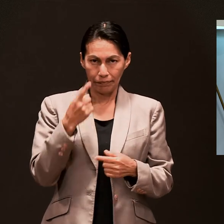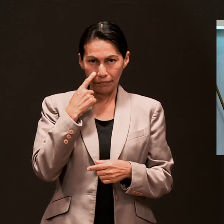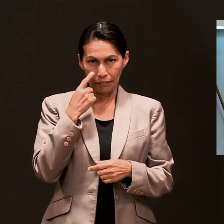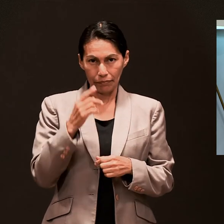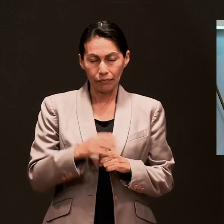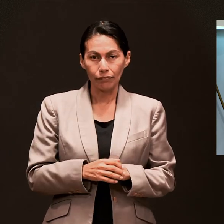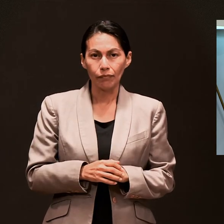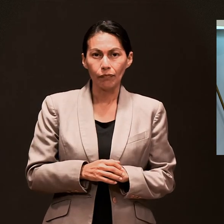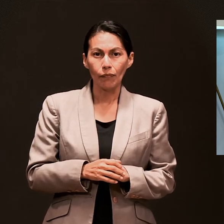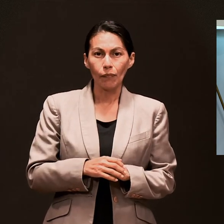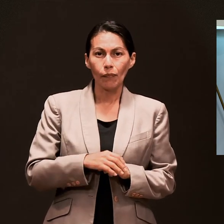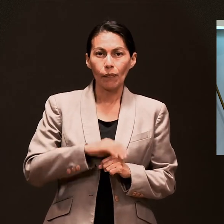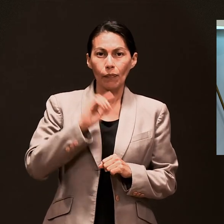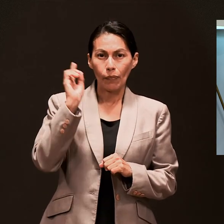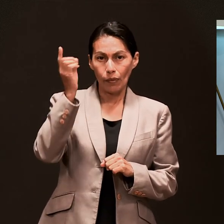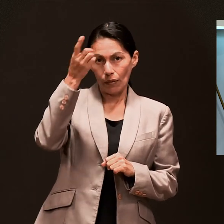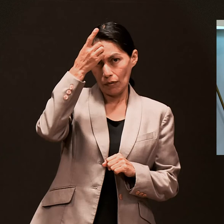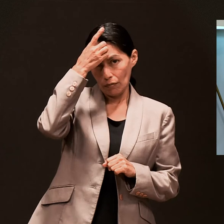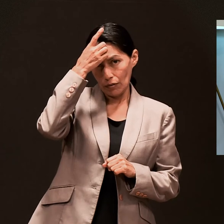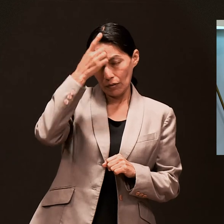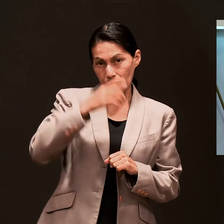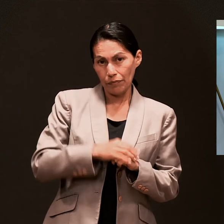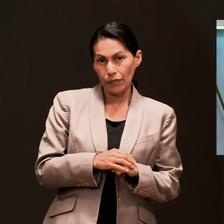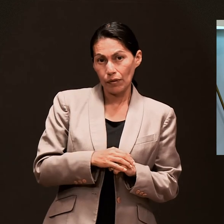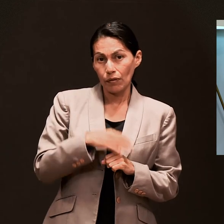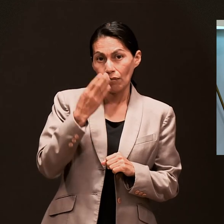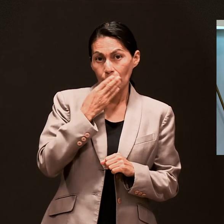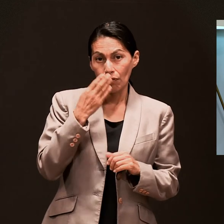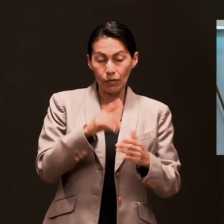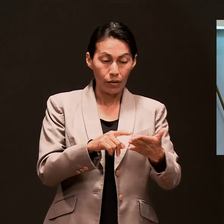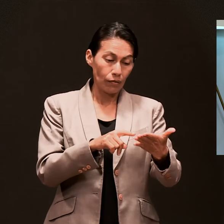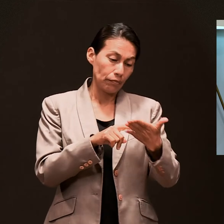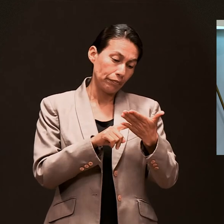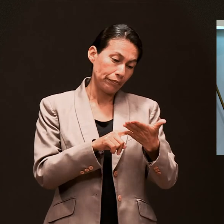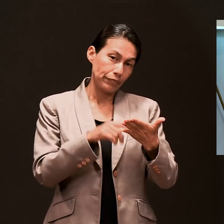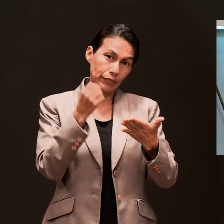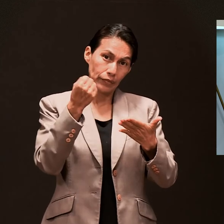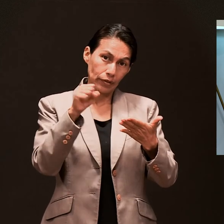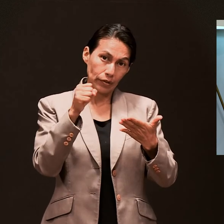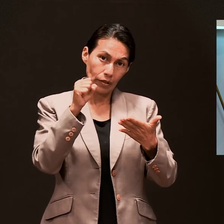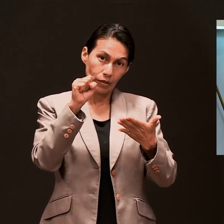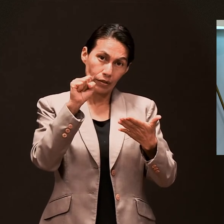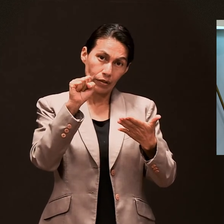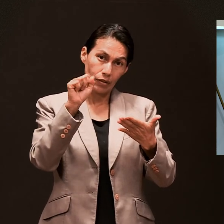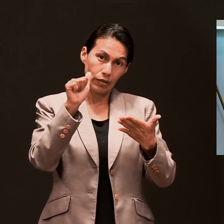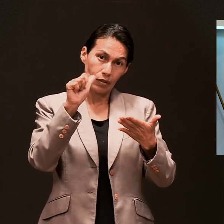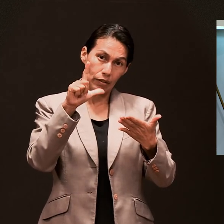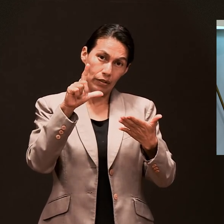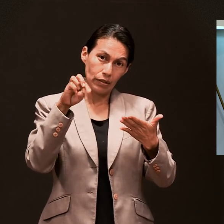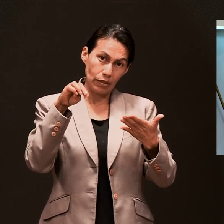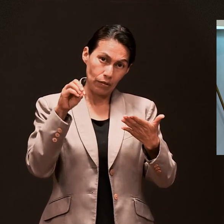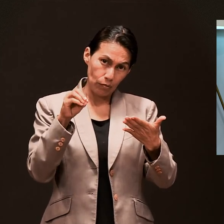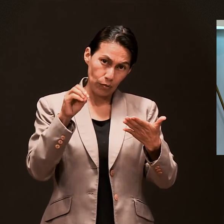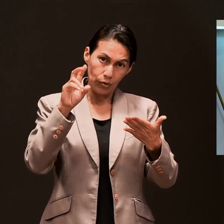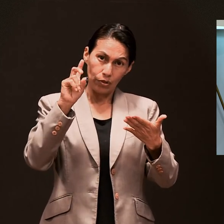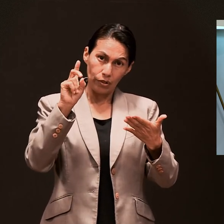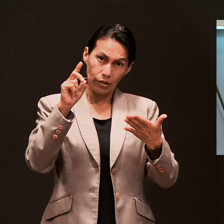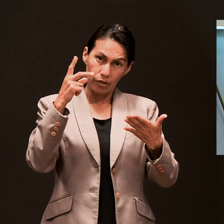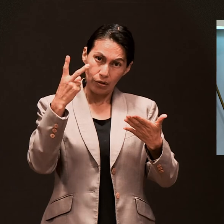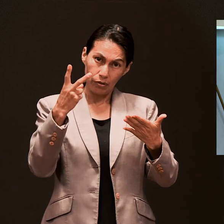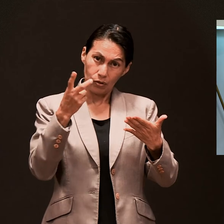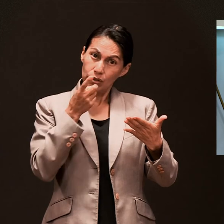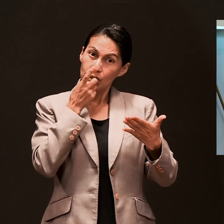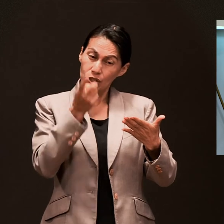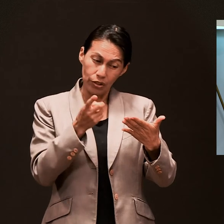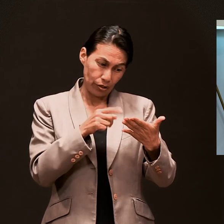David en el salmo 32 dice lo siguiente Tú eres mi